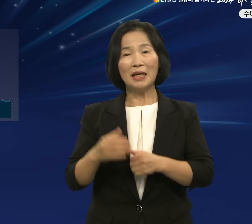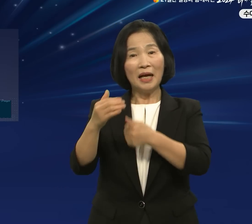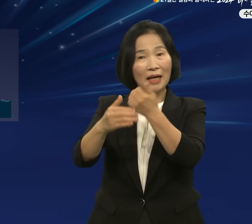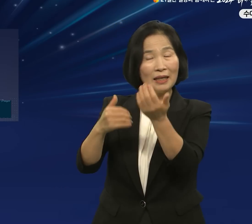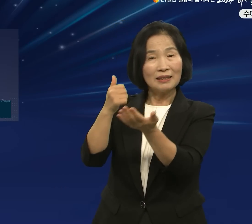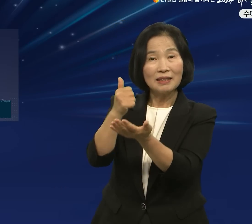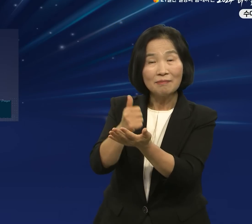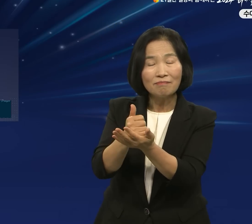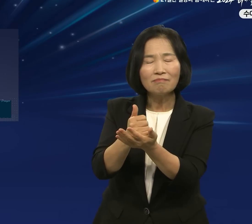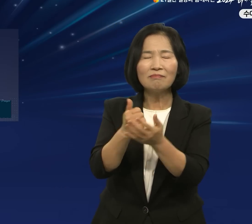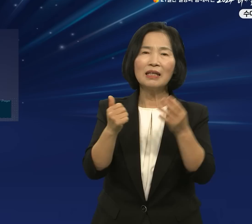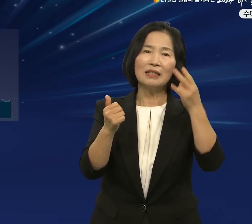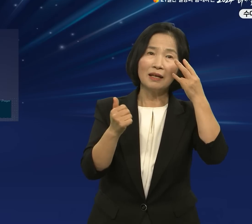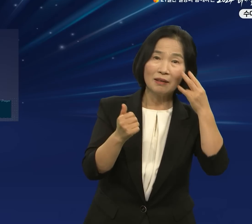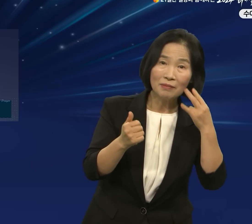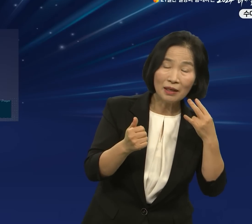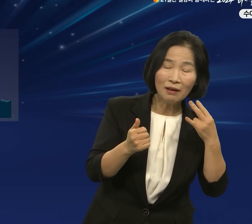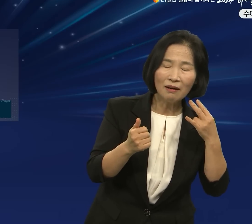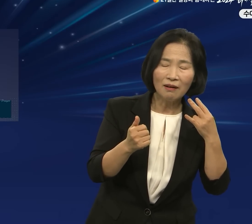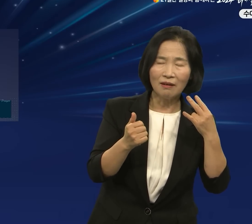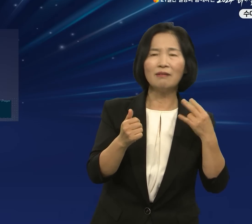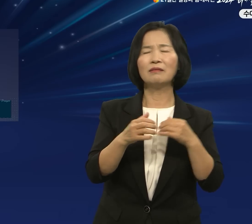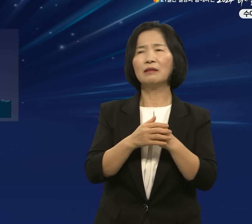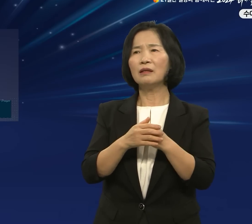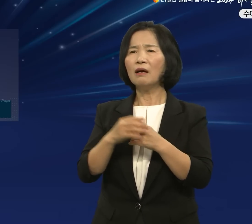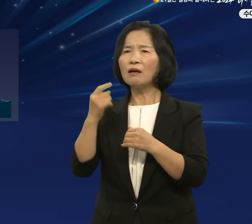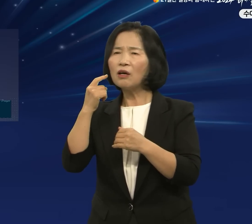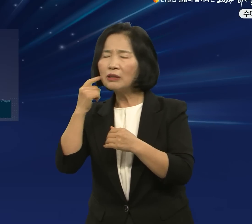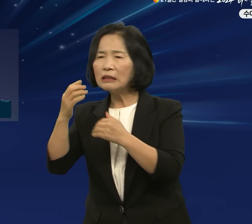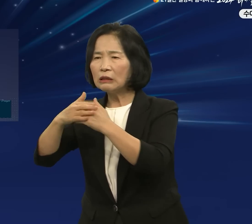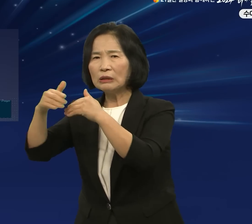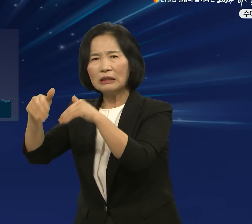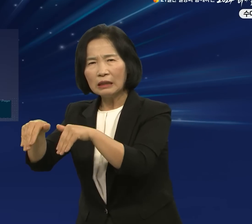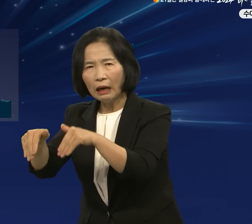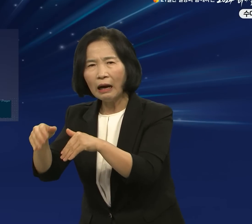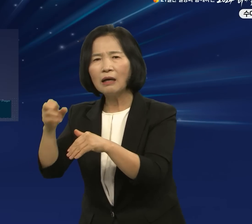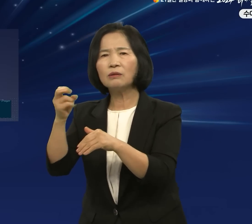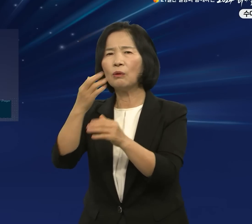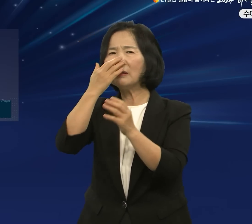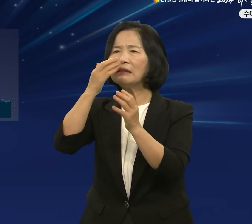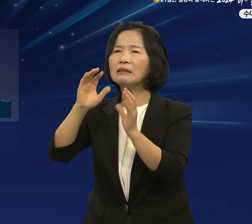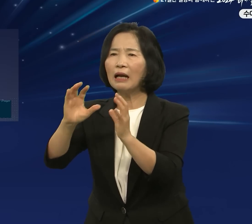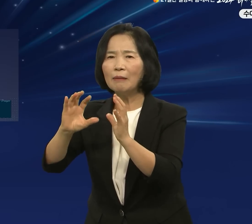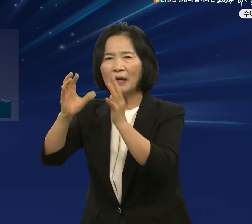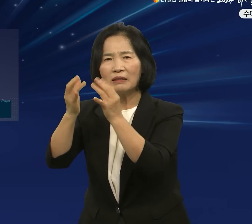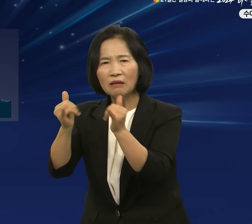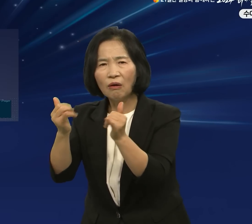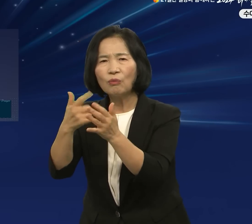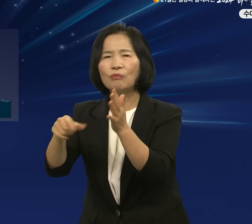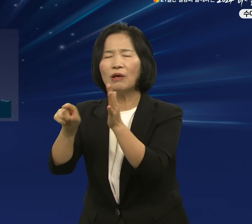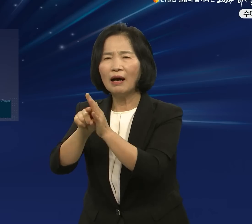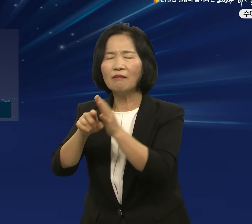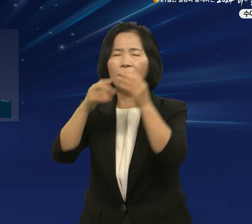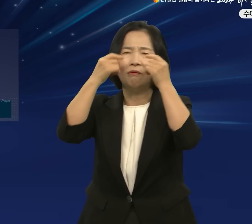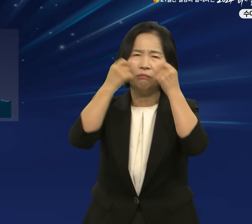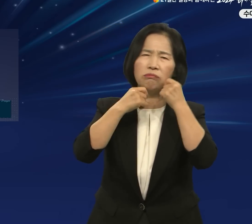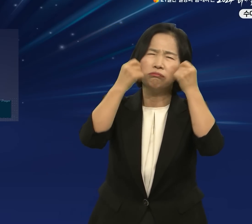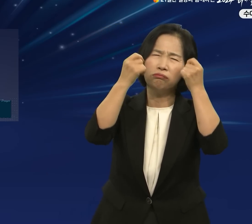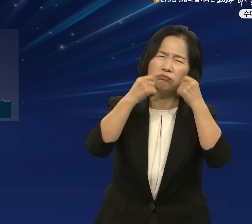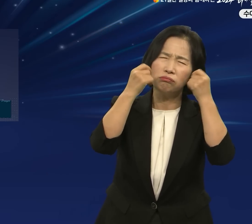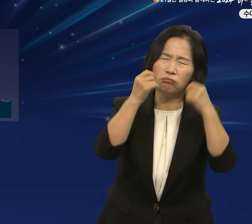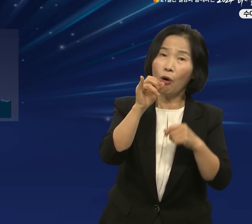하나님께서도 예레미야도 거짓 선지자들과 이스라엘 백성들로 인하여 눈물로 우셨기에 큰